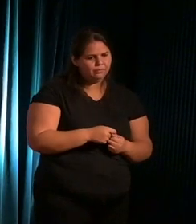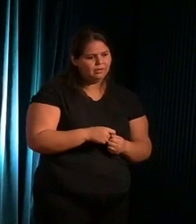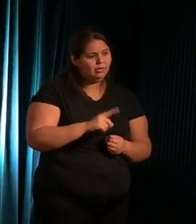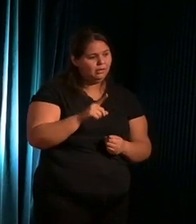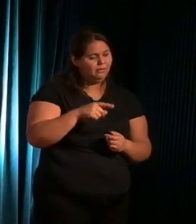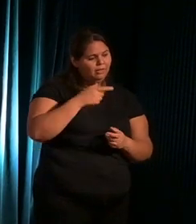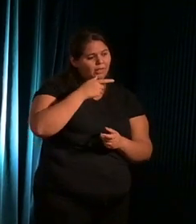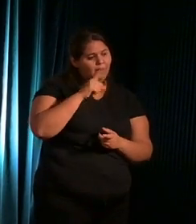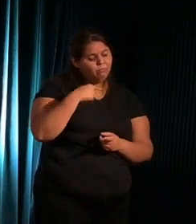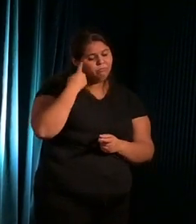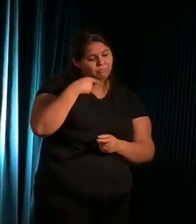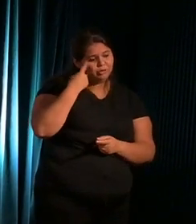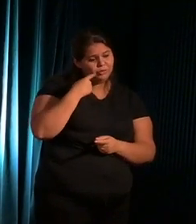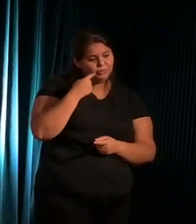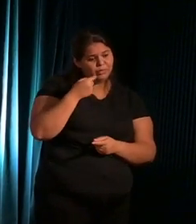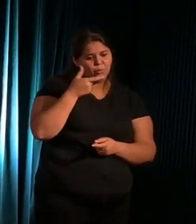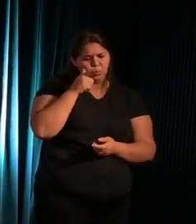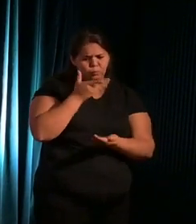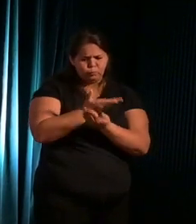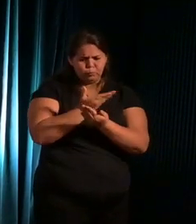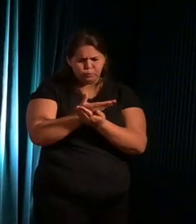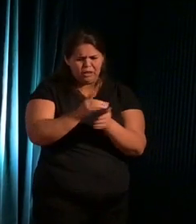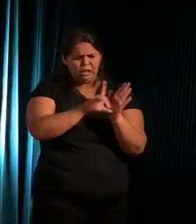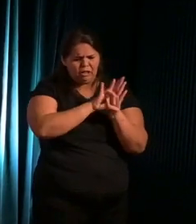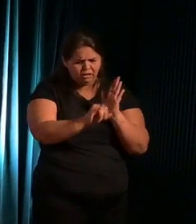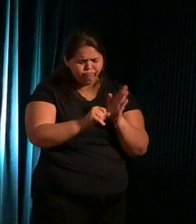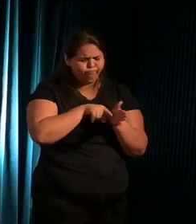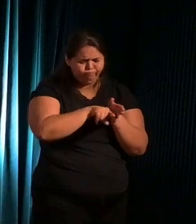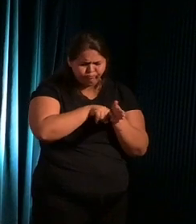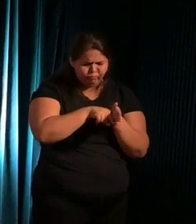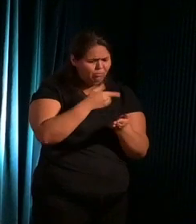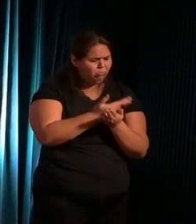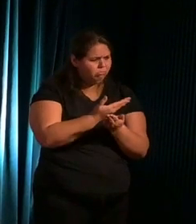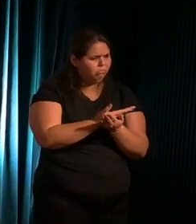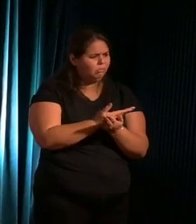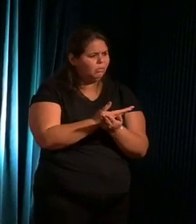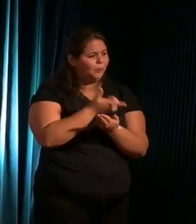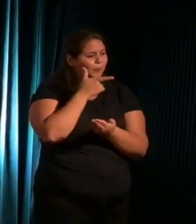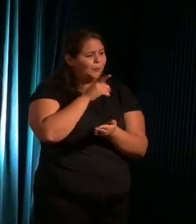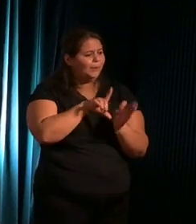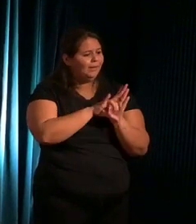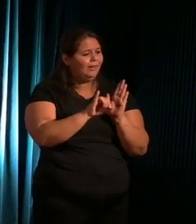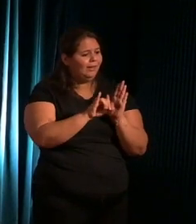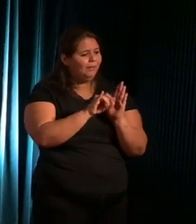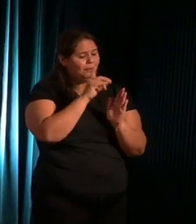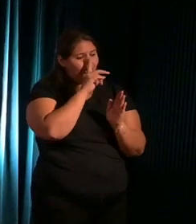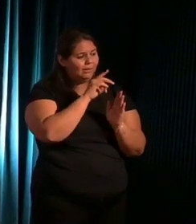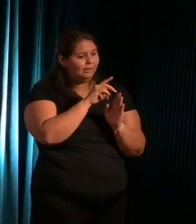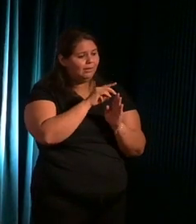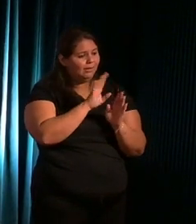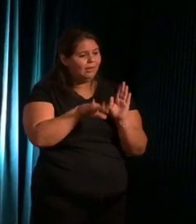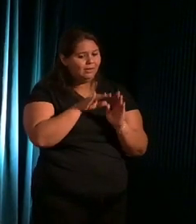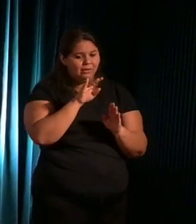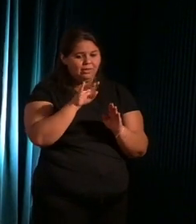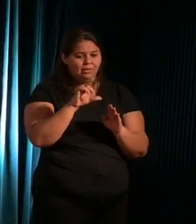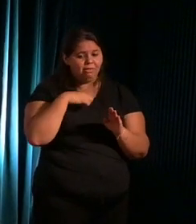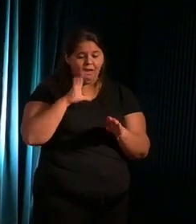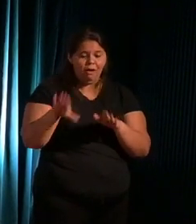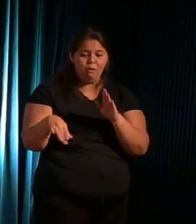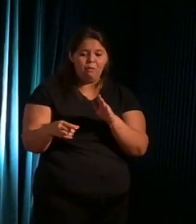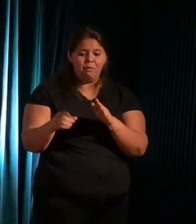daquela fratura e da lei que prioriza, de repente, algumas